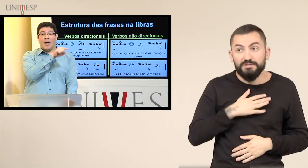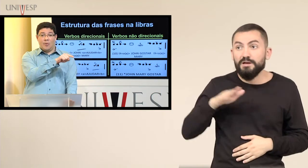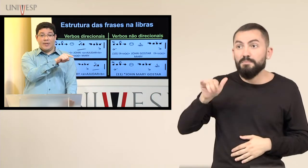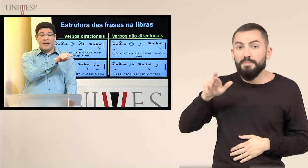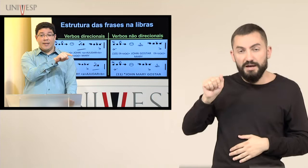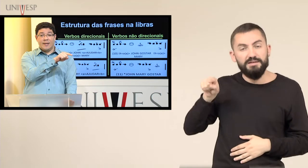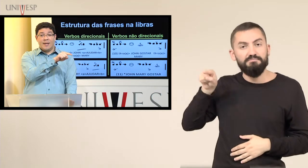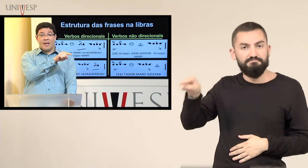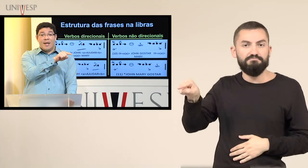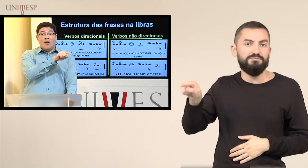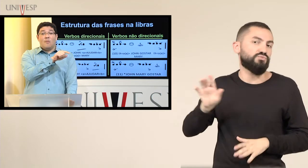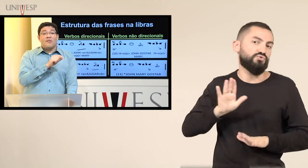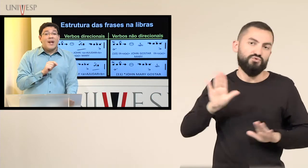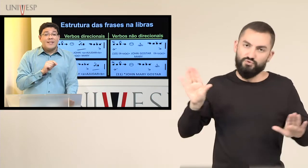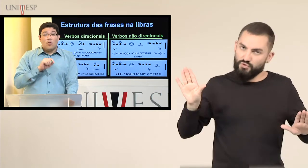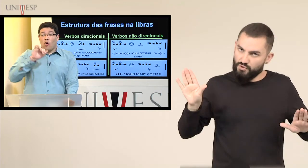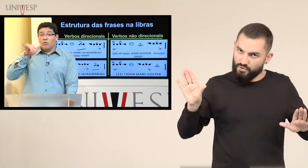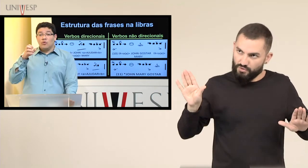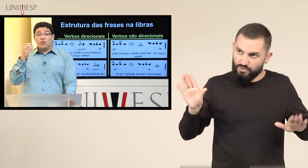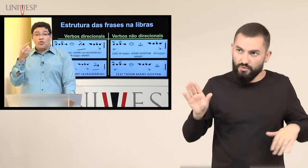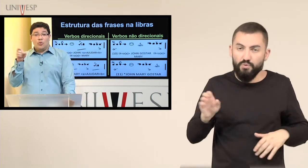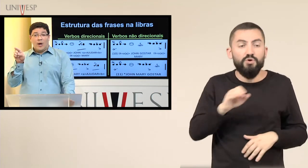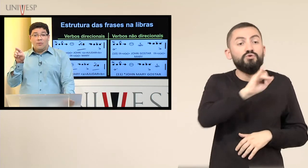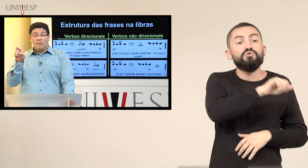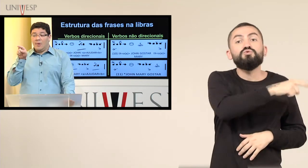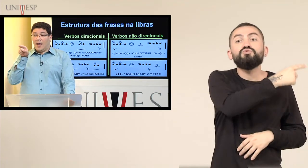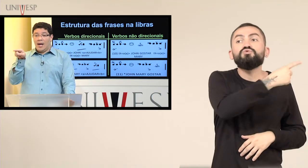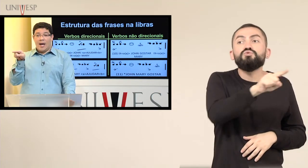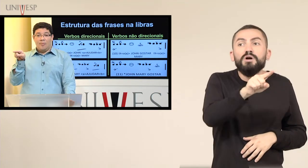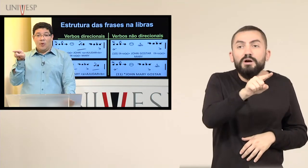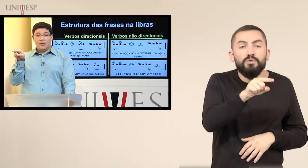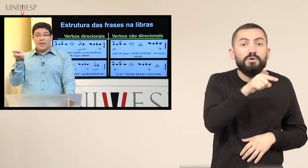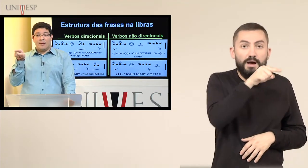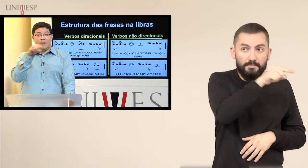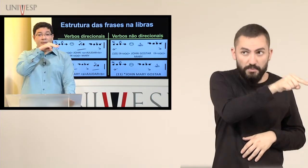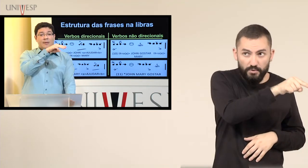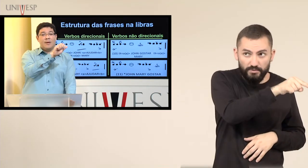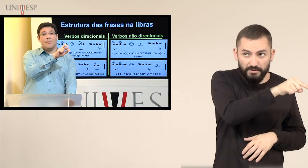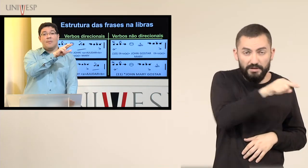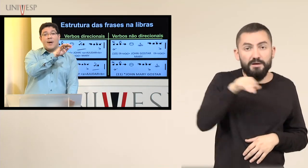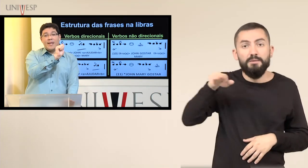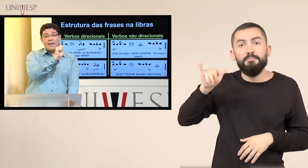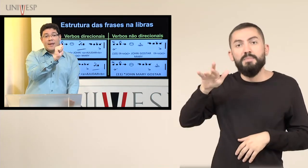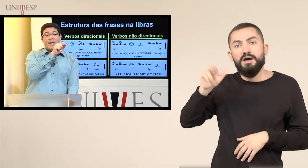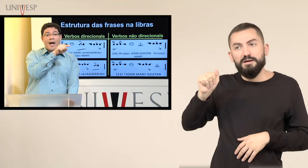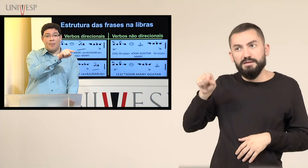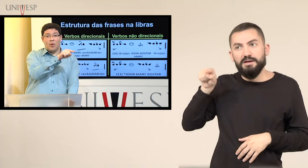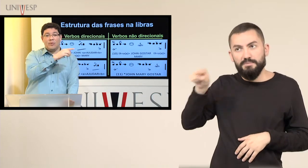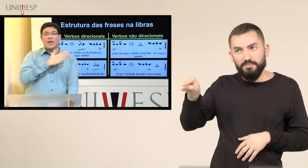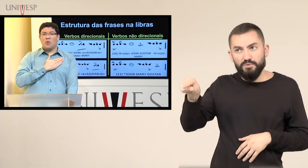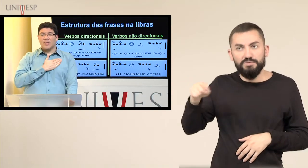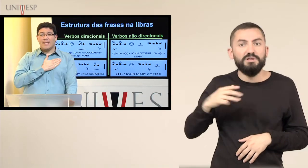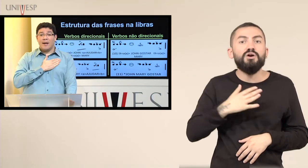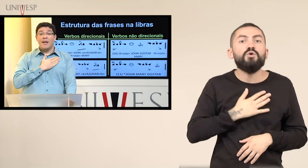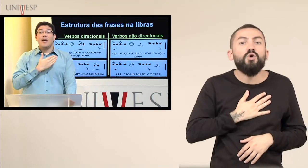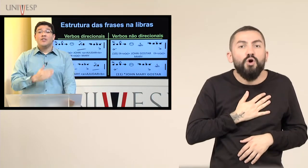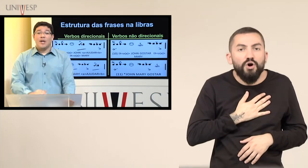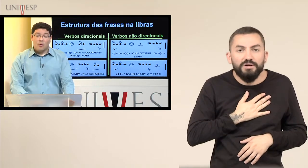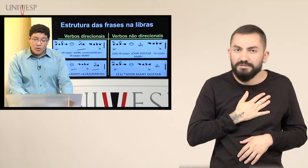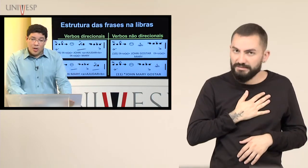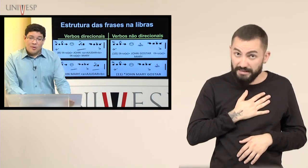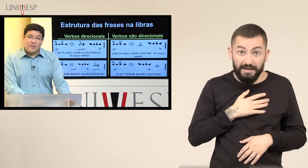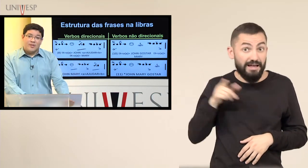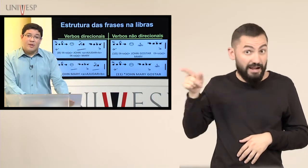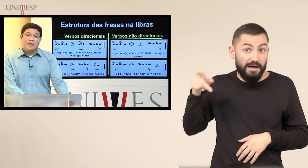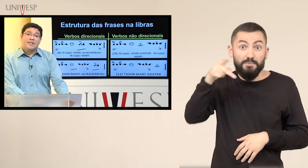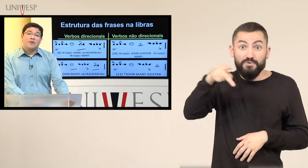Maria, apontaria. Uma frase como João aponta, Maria aponta, gostar, de